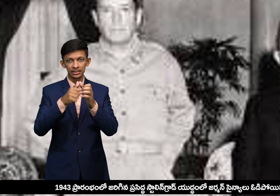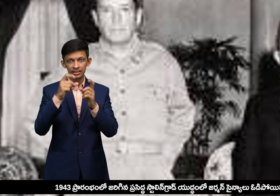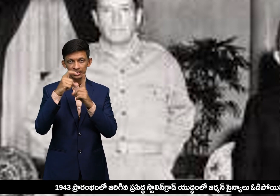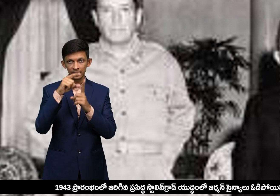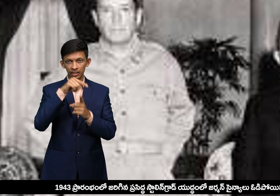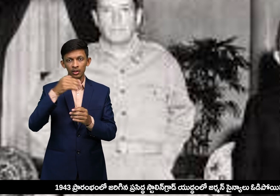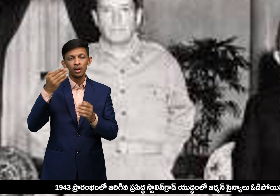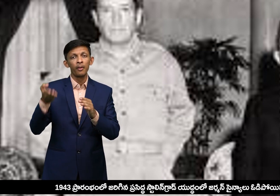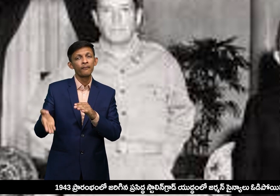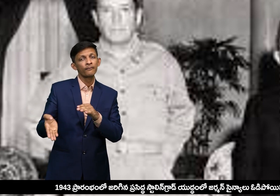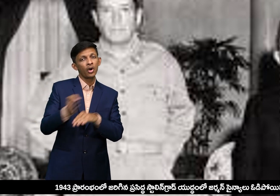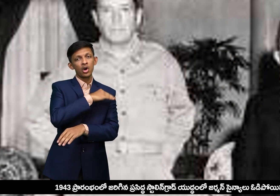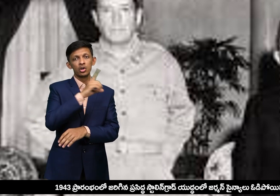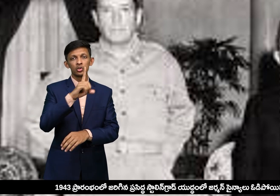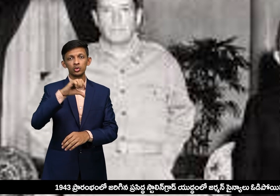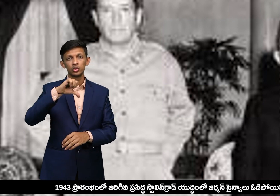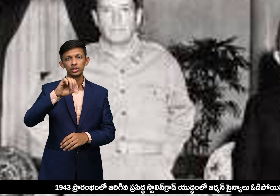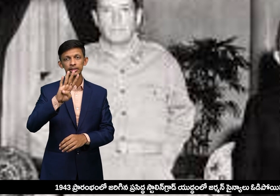తిరిగాయి.